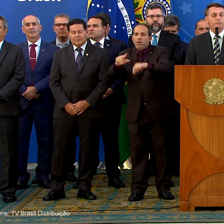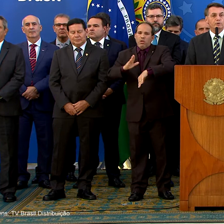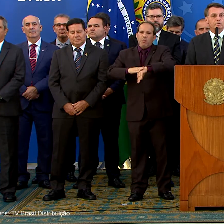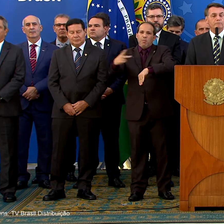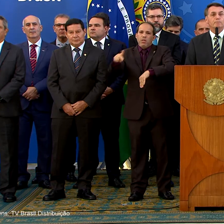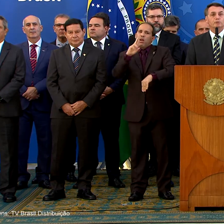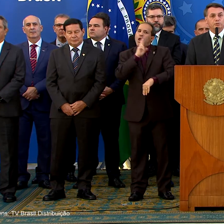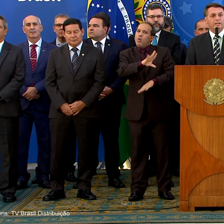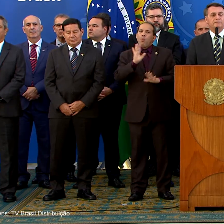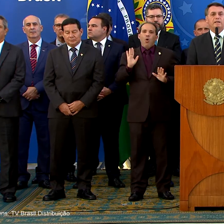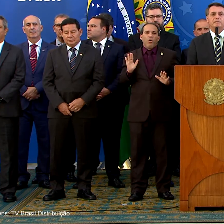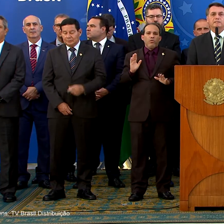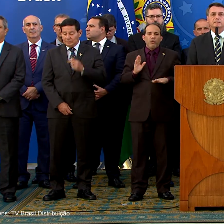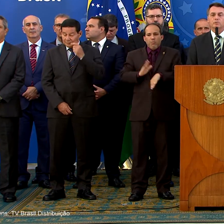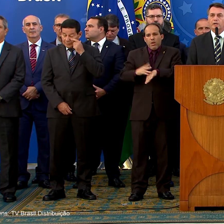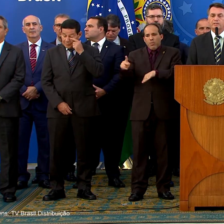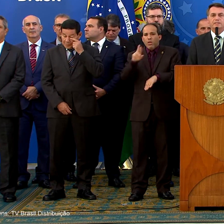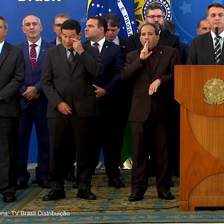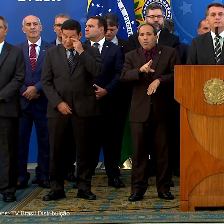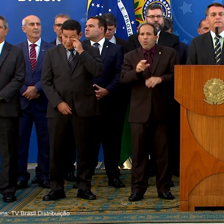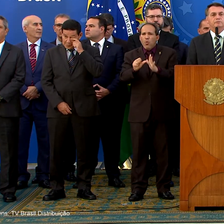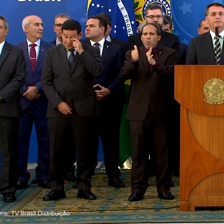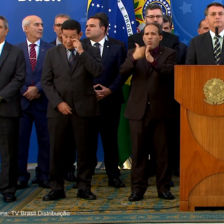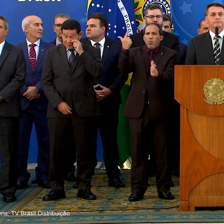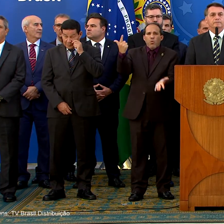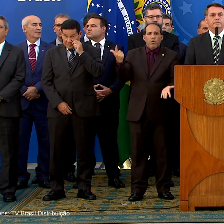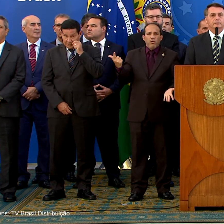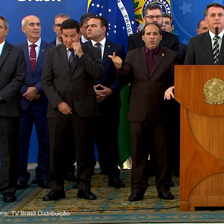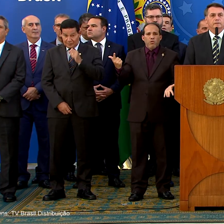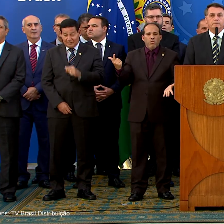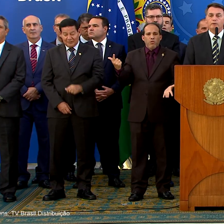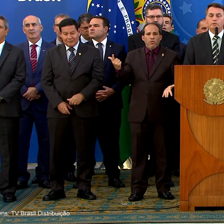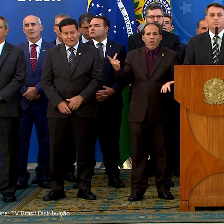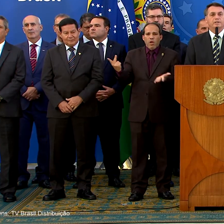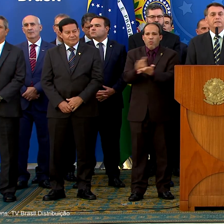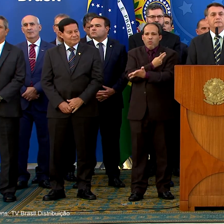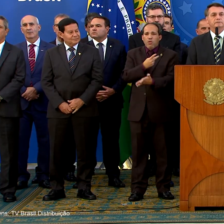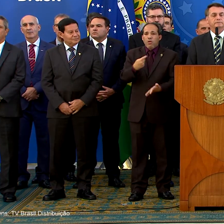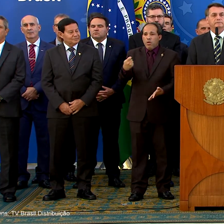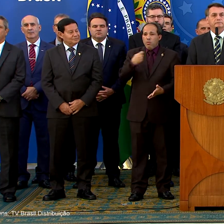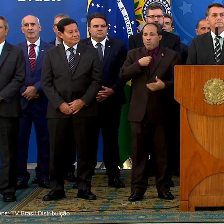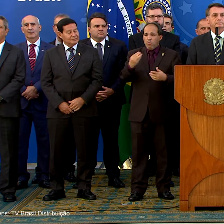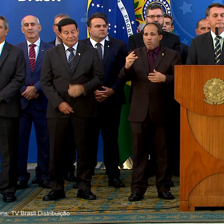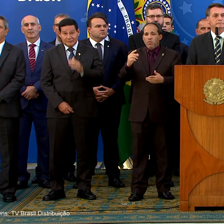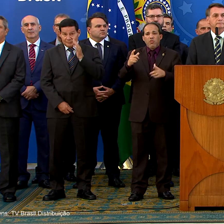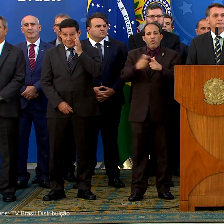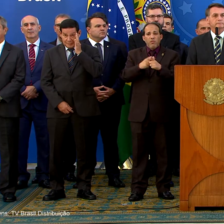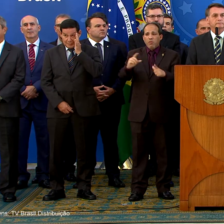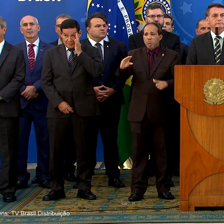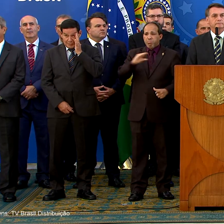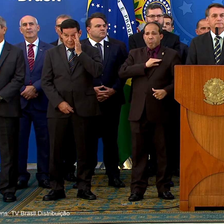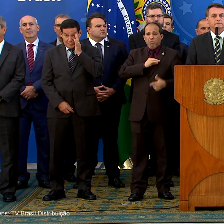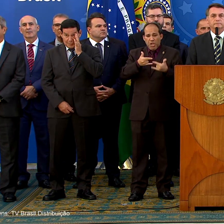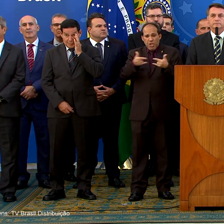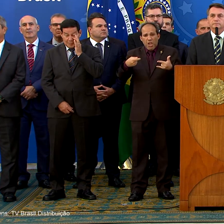não foi por uma foi por duas vezes eu quero mais ter pedido da comida e pagou com cheque